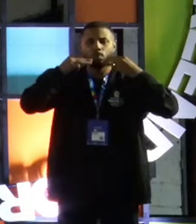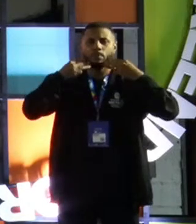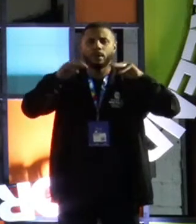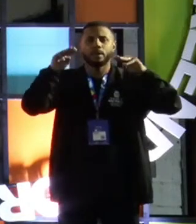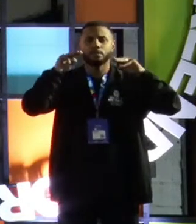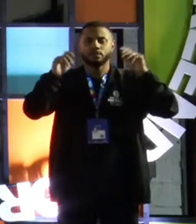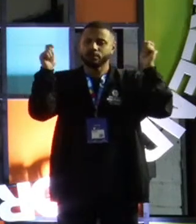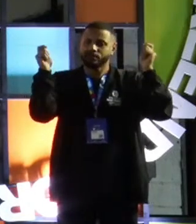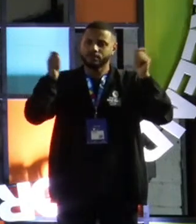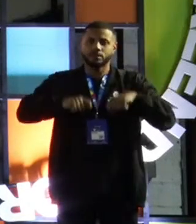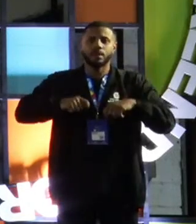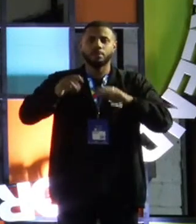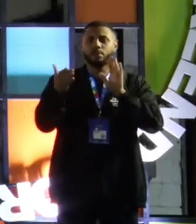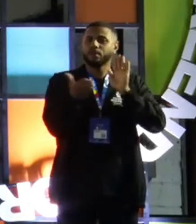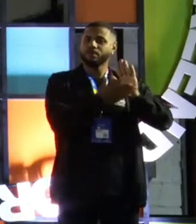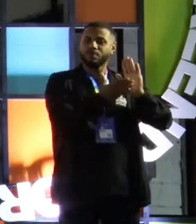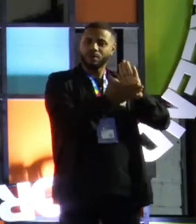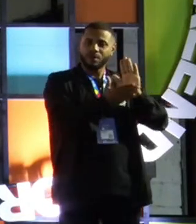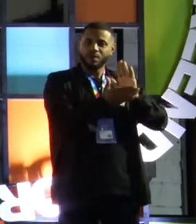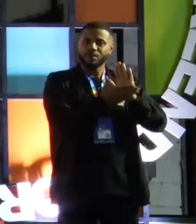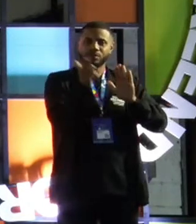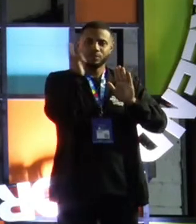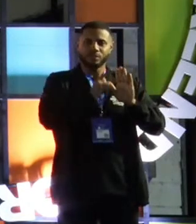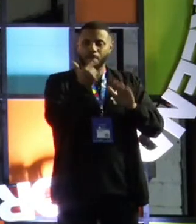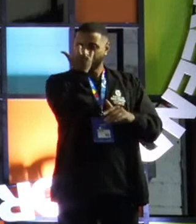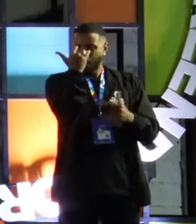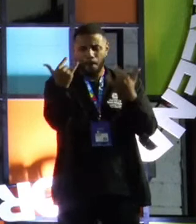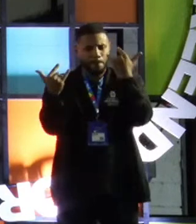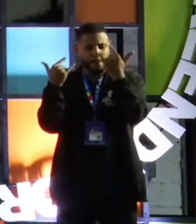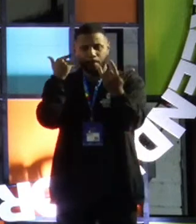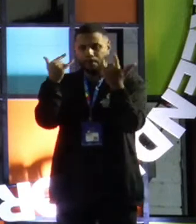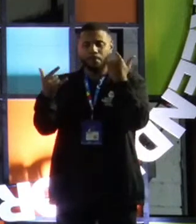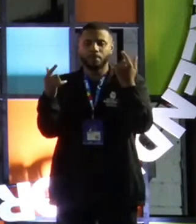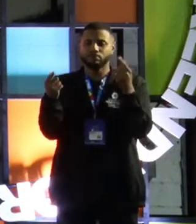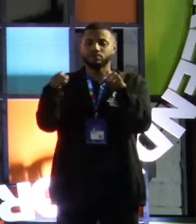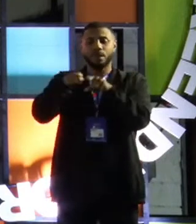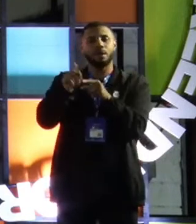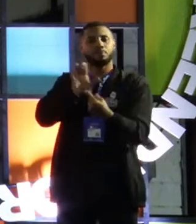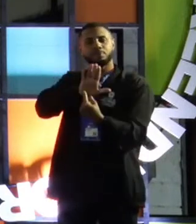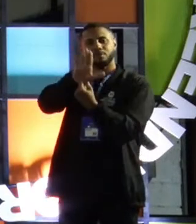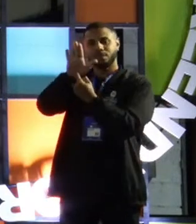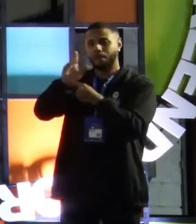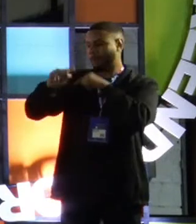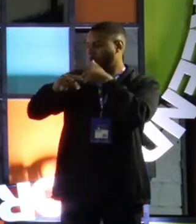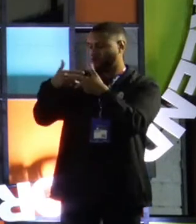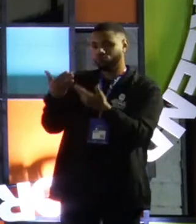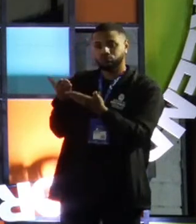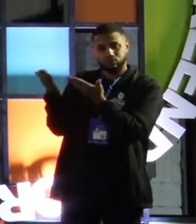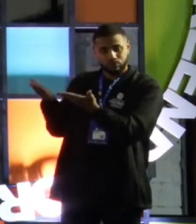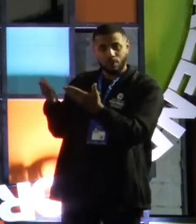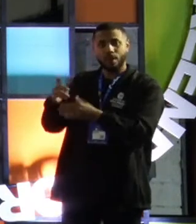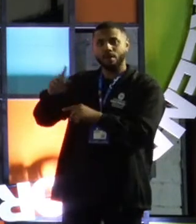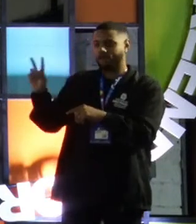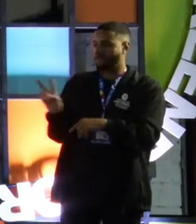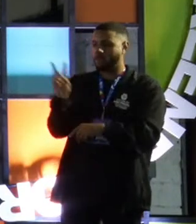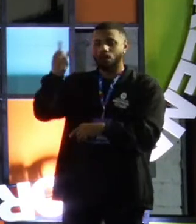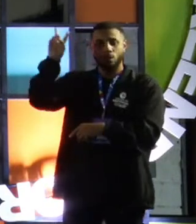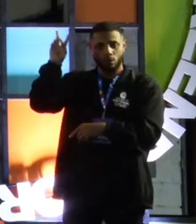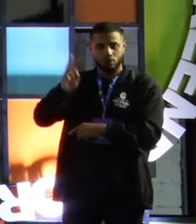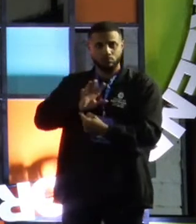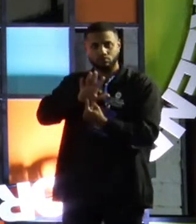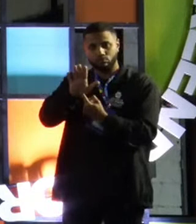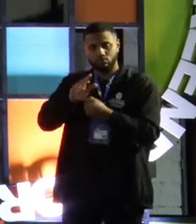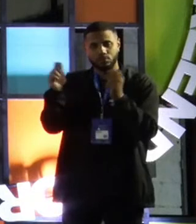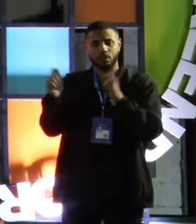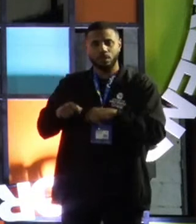Crie propostas atrativas para mostrar o valor da parceria. Quando você é um criador de